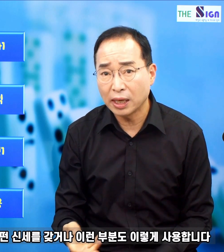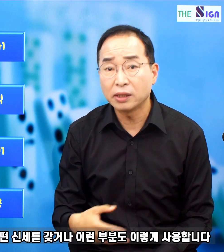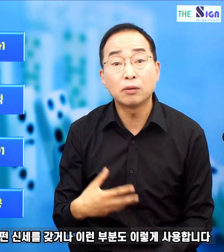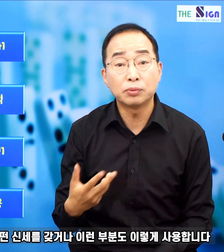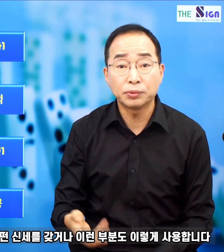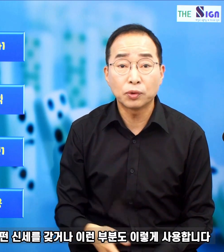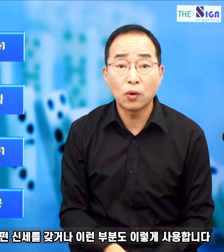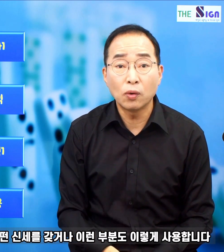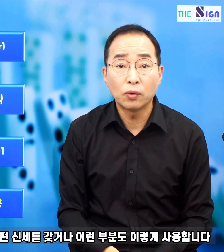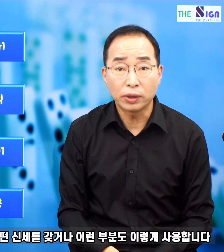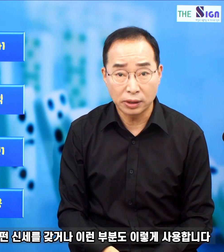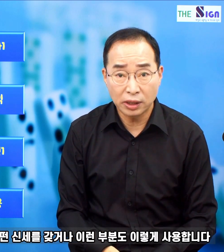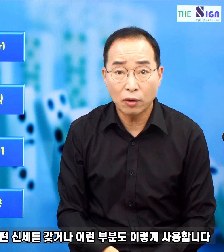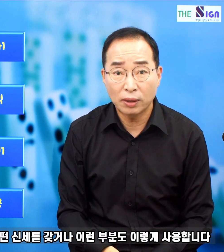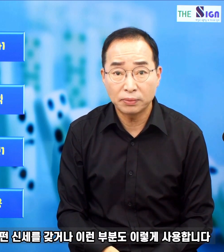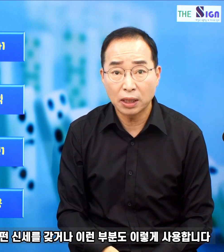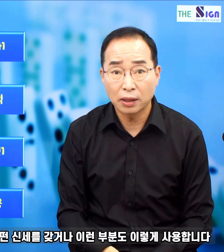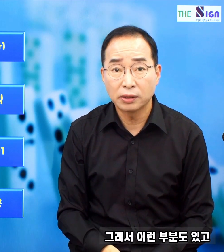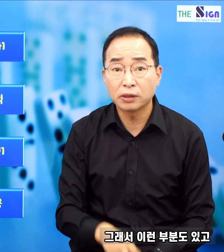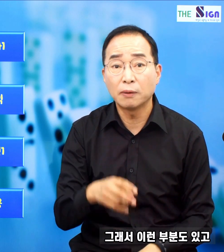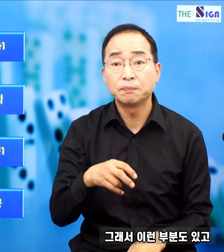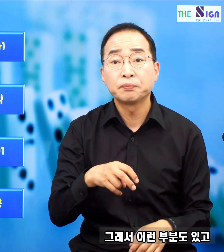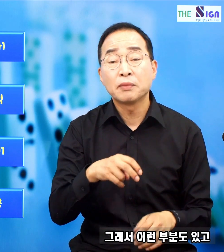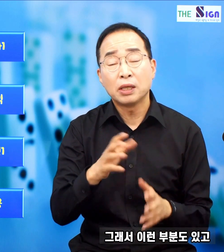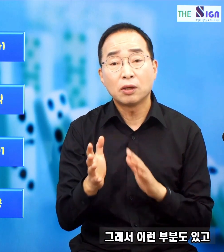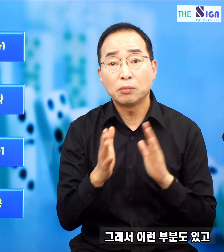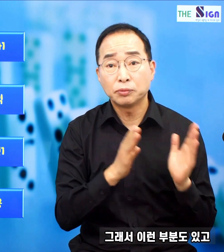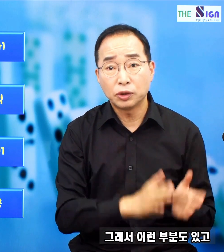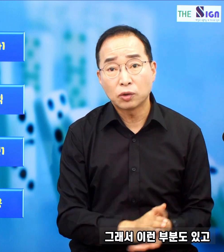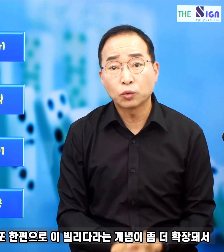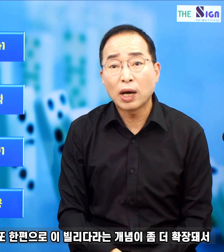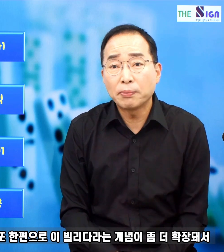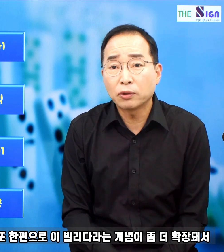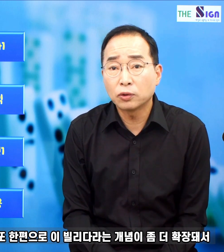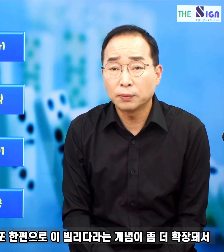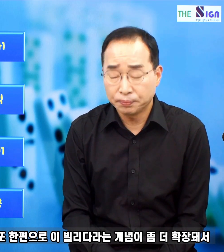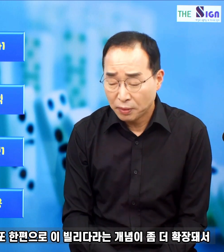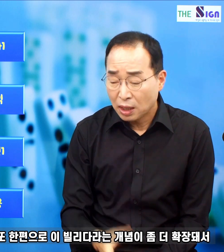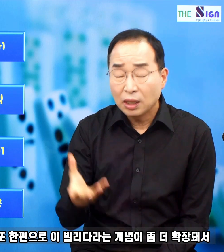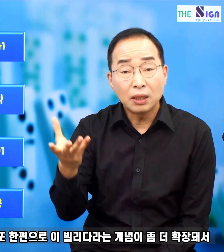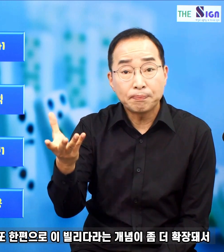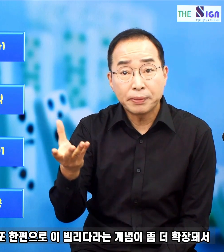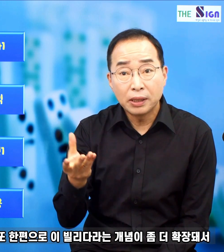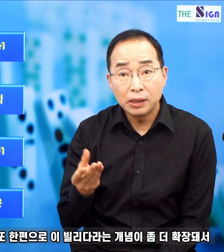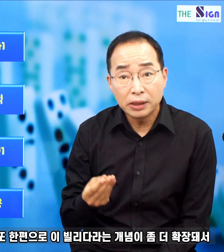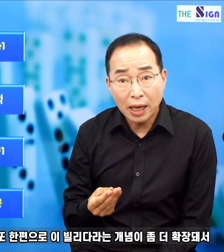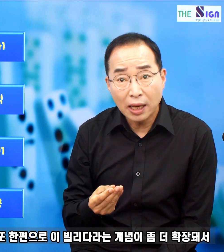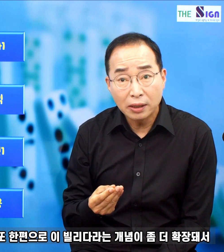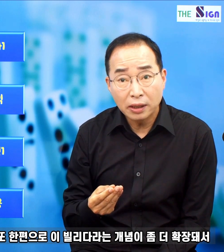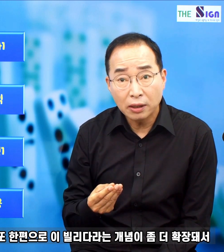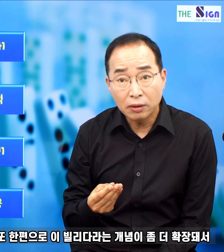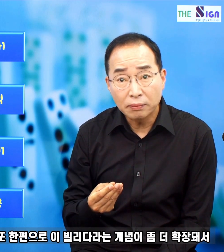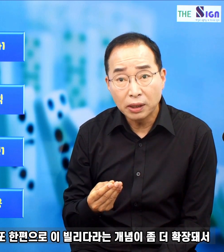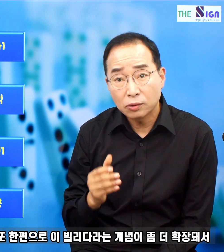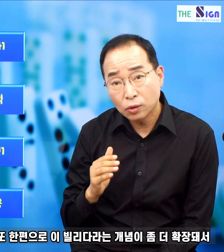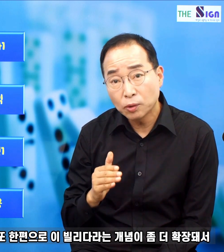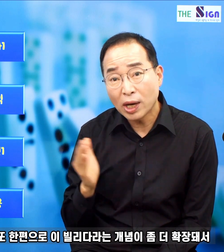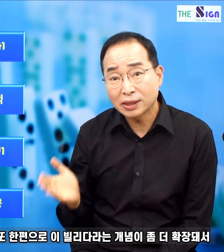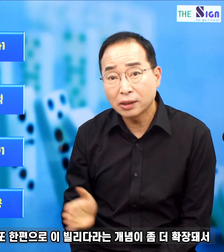이런 부분도 이렇게 사용합니다. 그래서 이런 부분도 있고, 또 한편으로 이 빌리다라는 개념이 좀 더